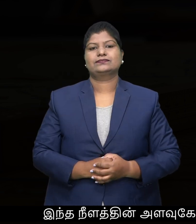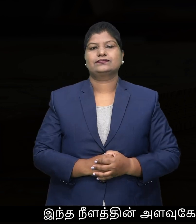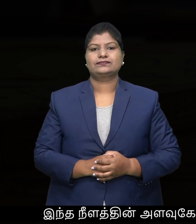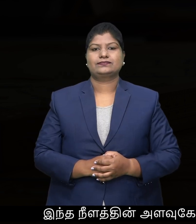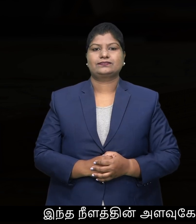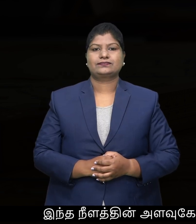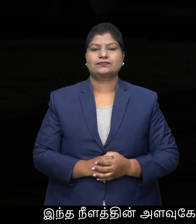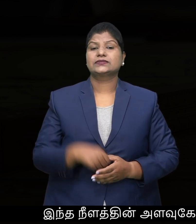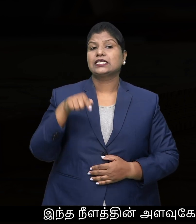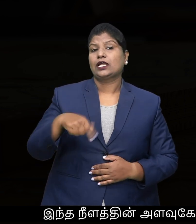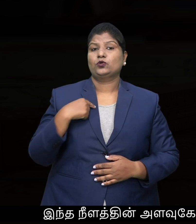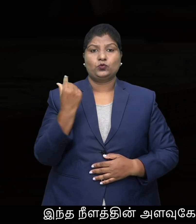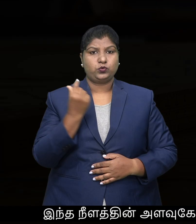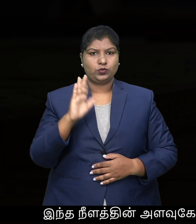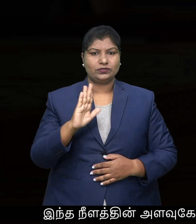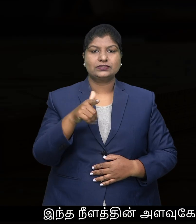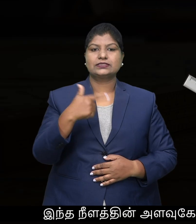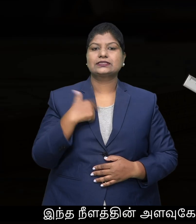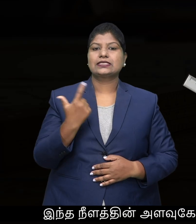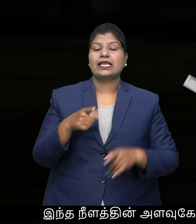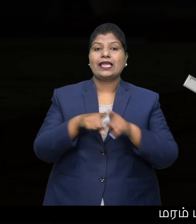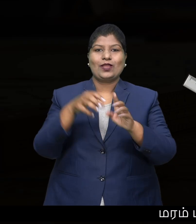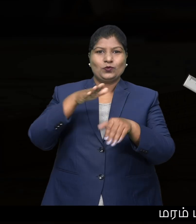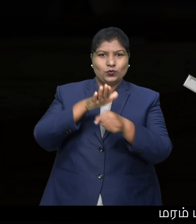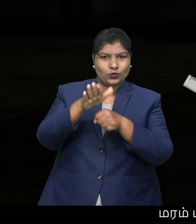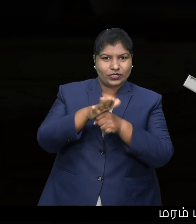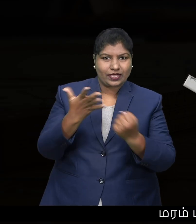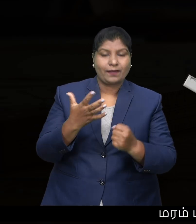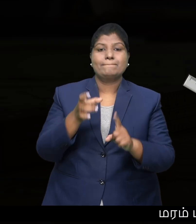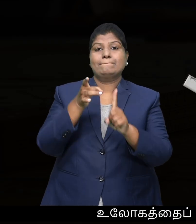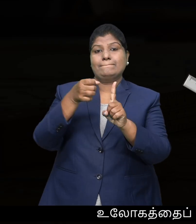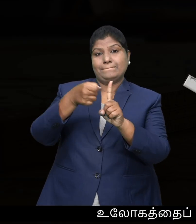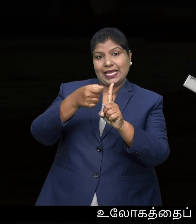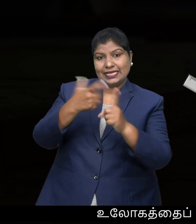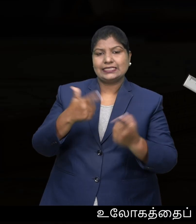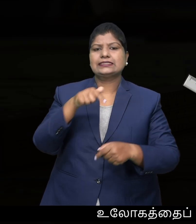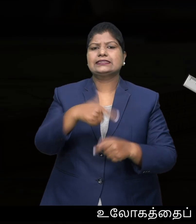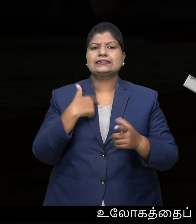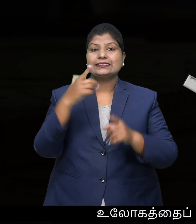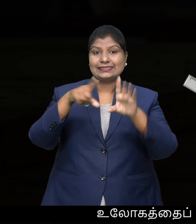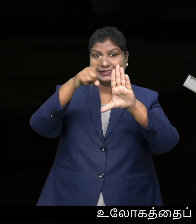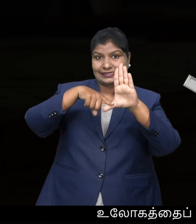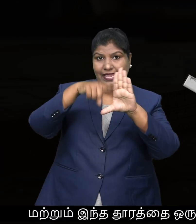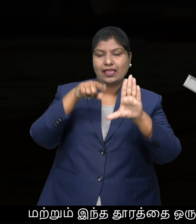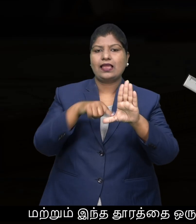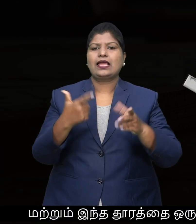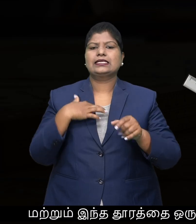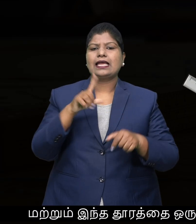இந்த நீளத்தின் அளவுகோலை உருவாக்க அவர்கள் மரம் மற்றும் உலோகத்தை பயன்படுத்தினர் மற்றும்